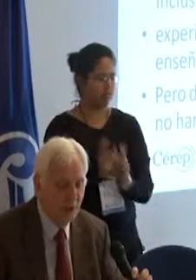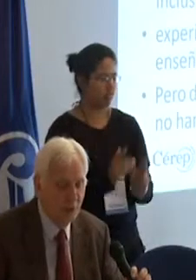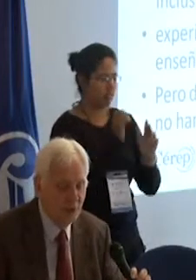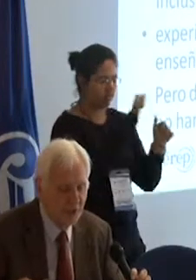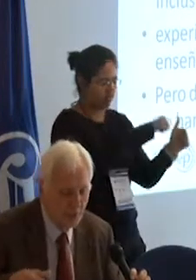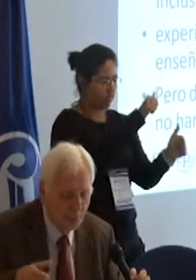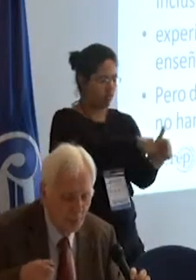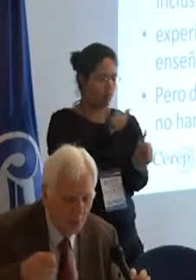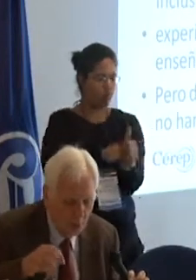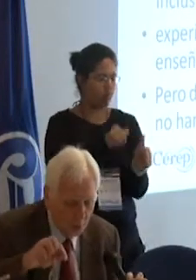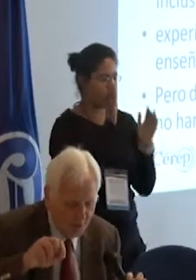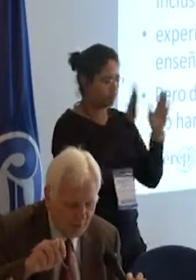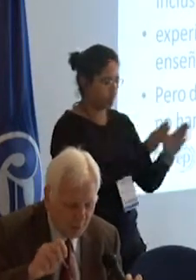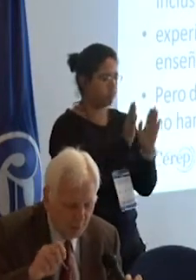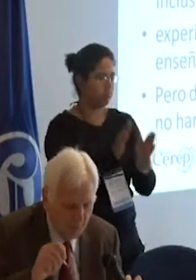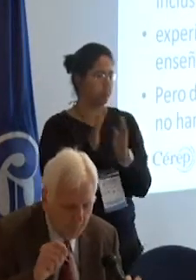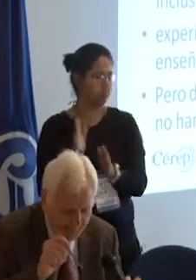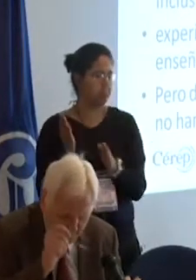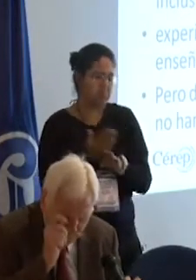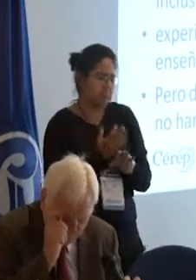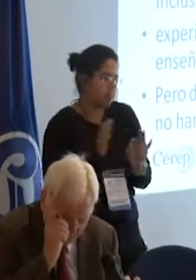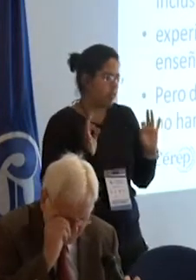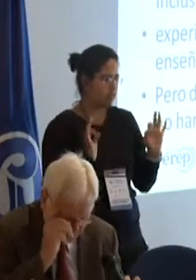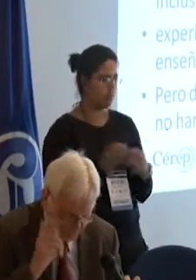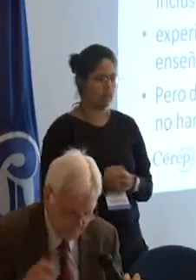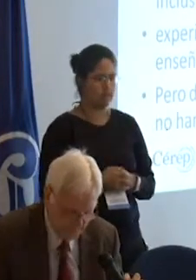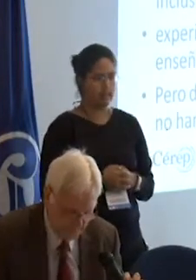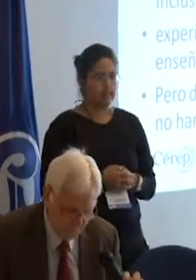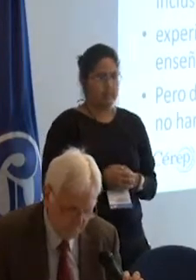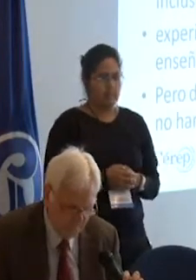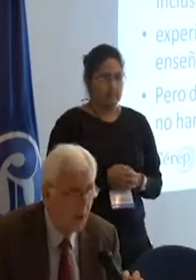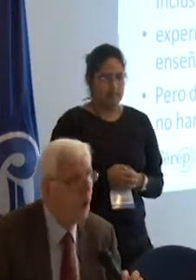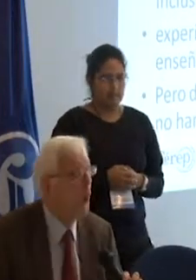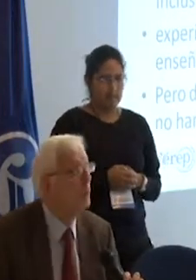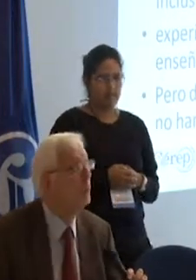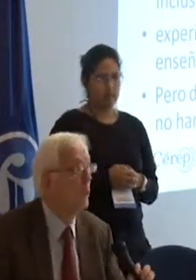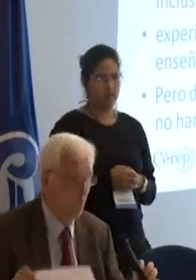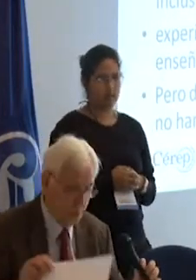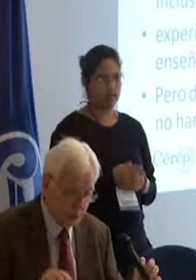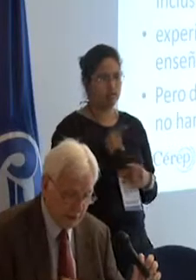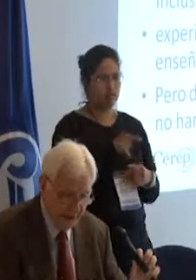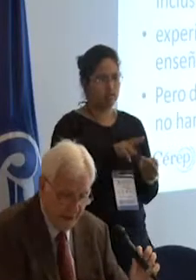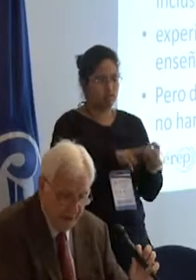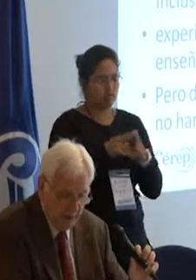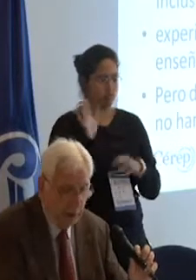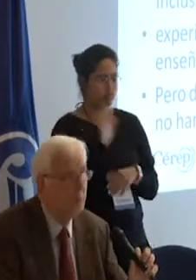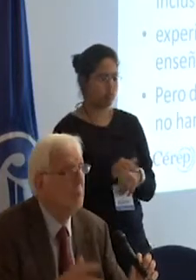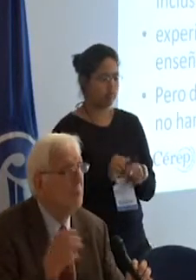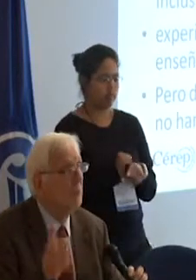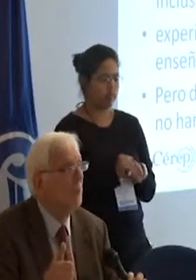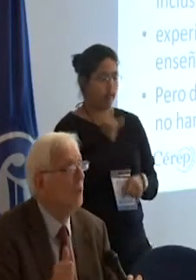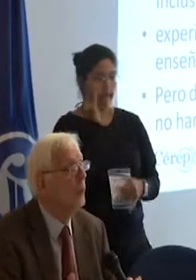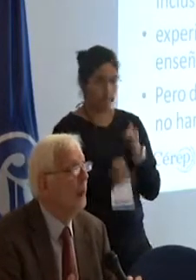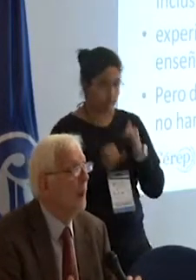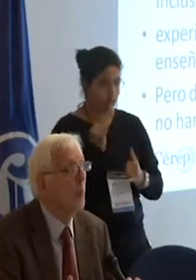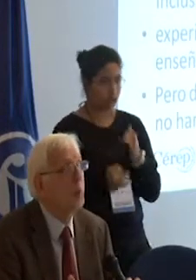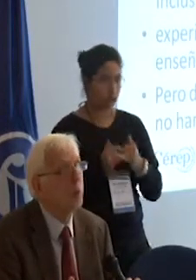no tengo problema con ellos. Entonces estos son los ejemplos que conciernen a las prácticas. Para